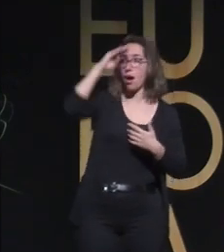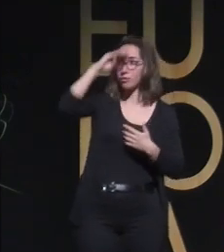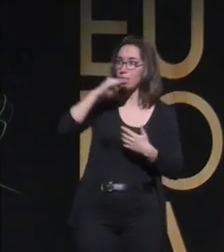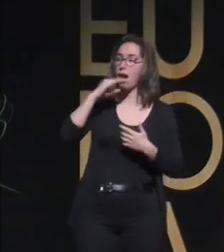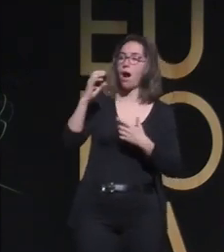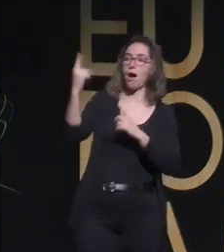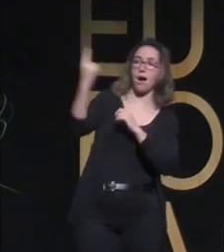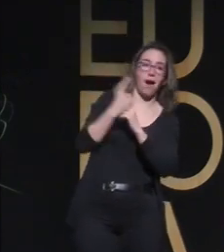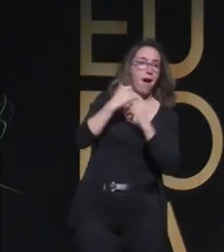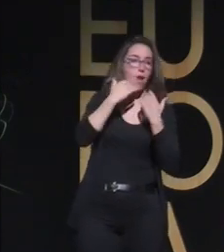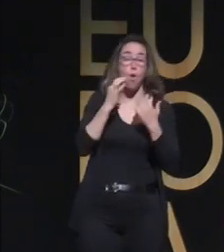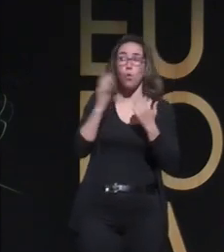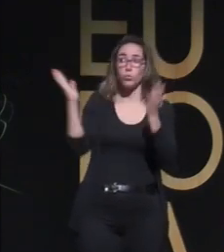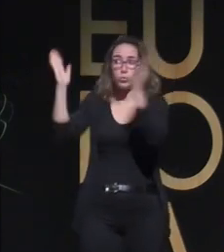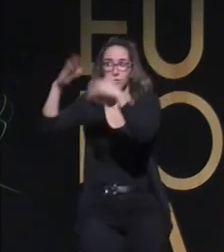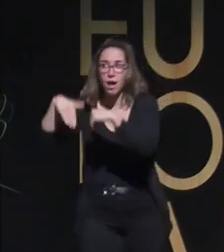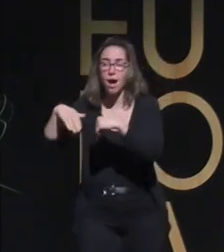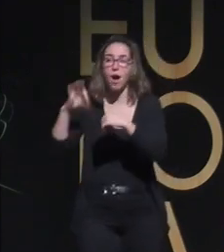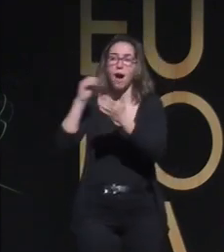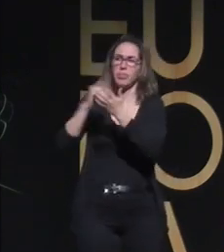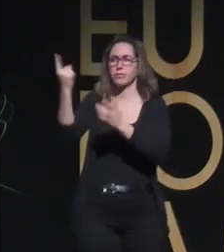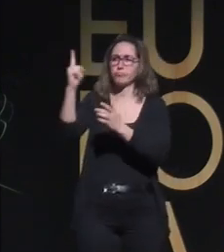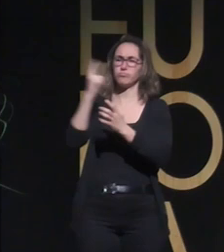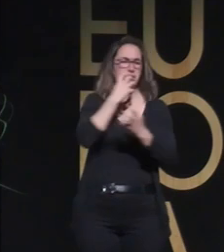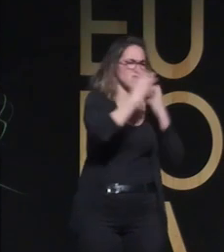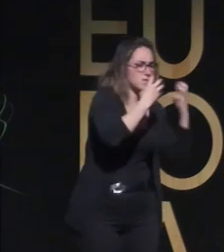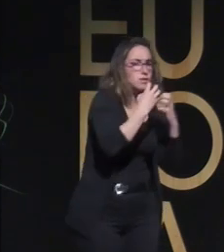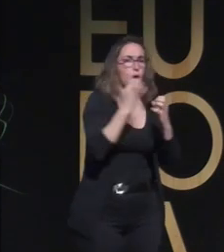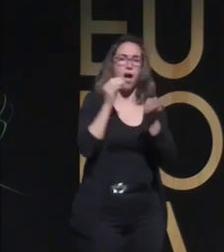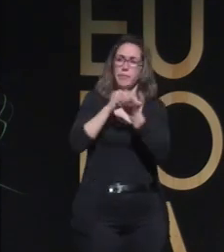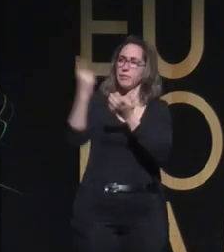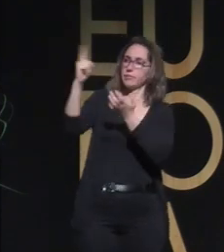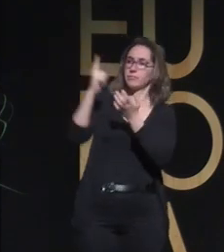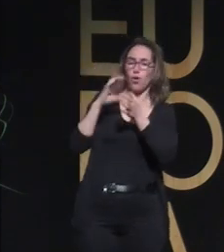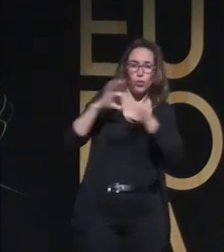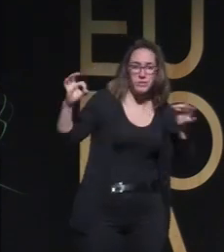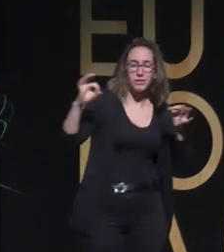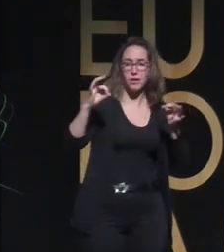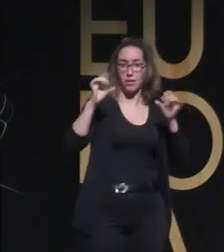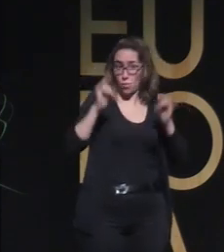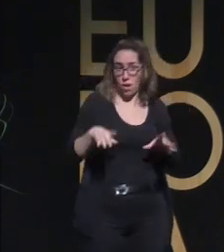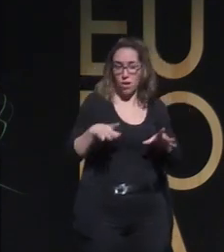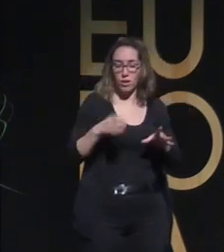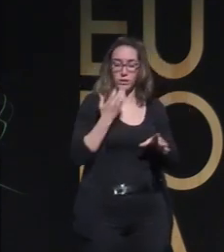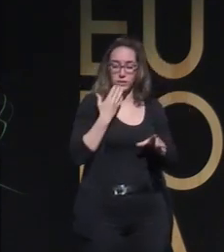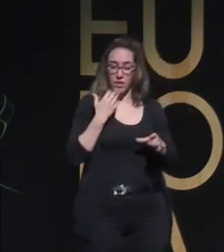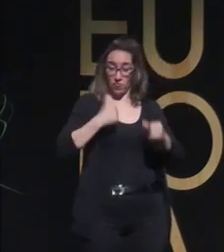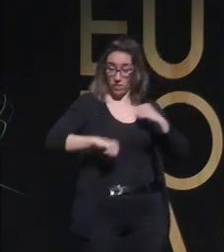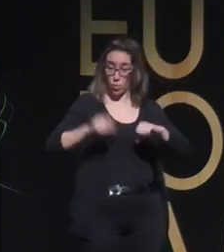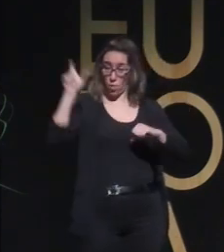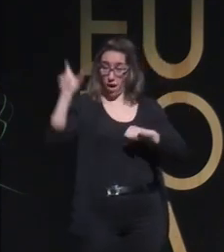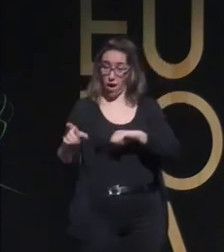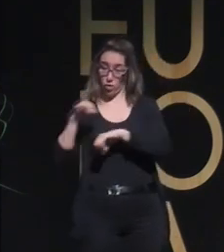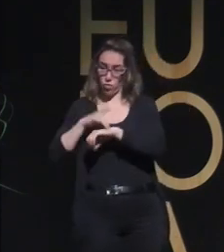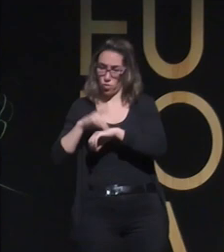no aparece, o unas veces aparece gritando y otras aparece luego compensando. Si ese cirujano aparece de maneras que no